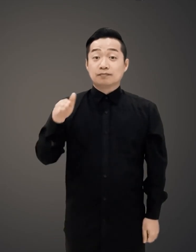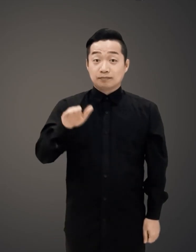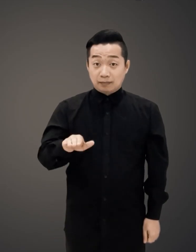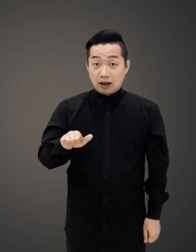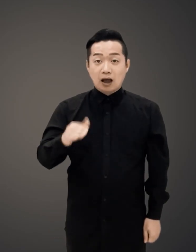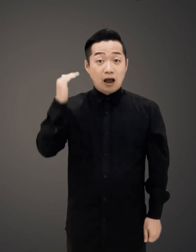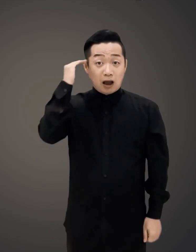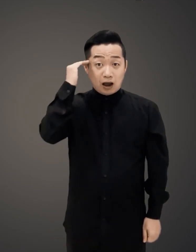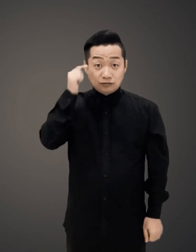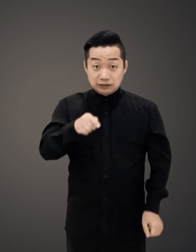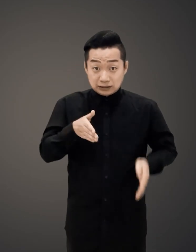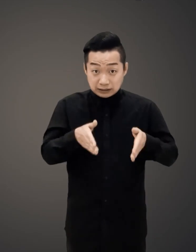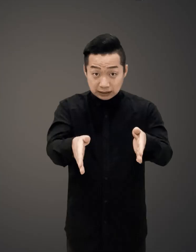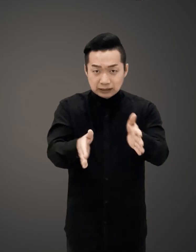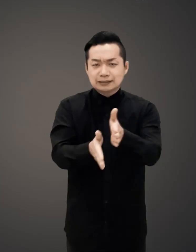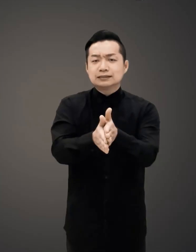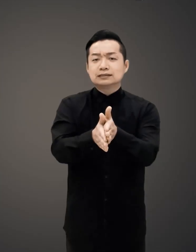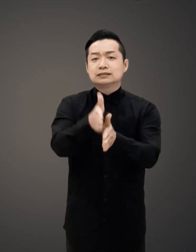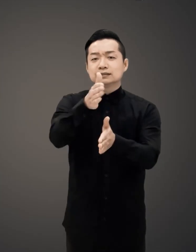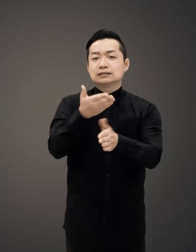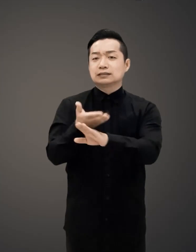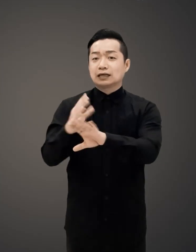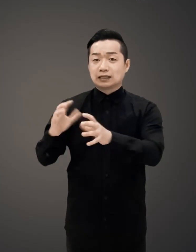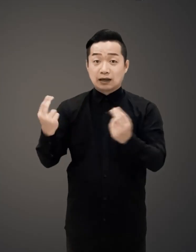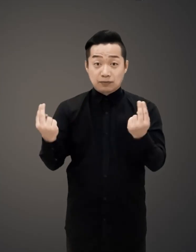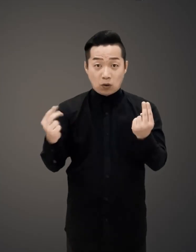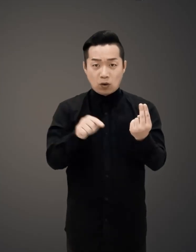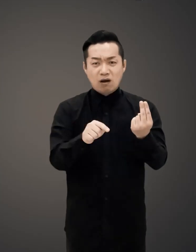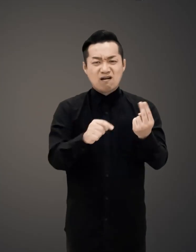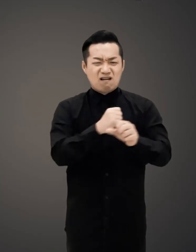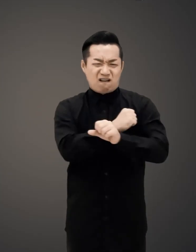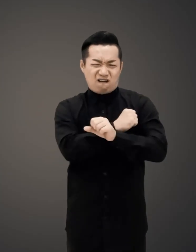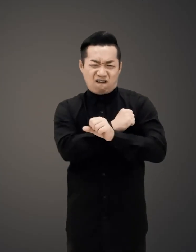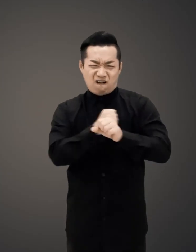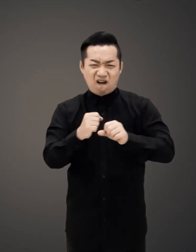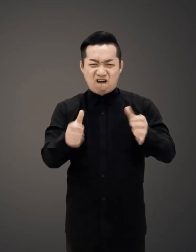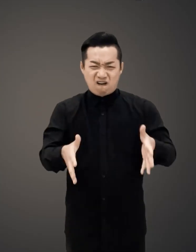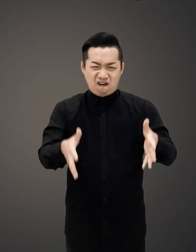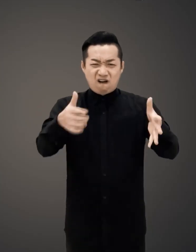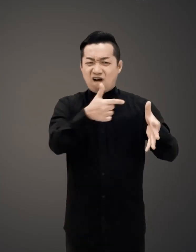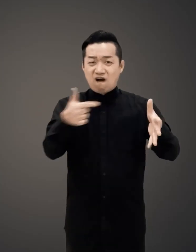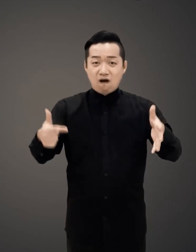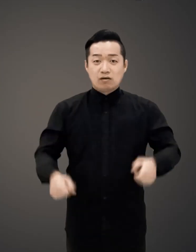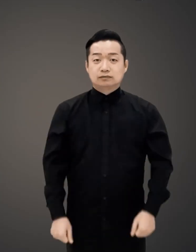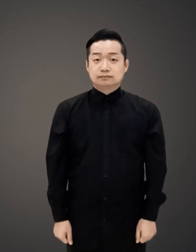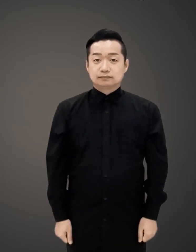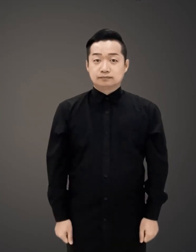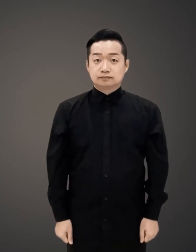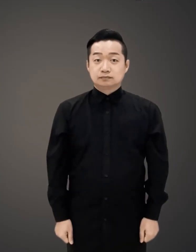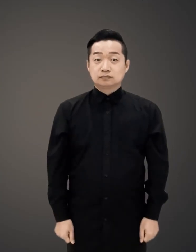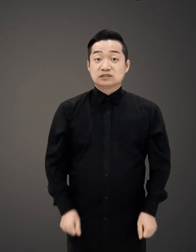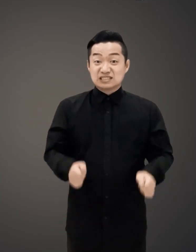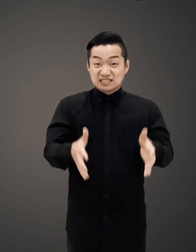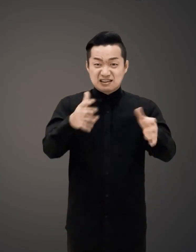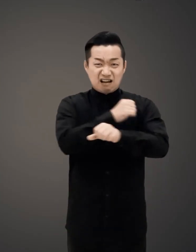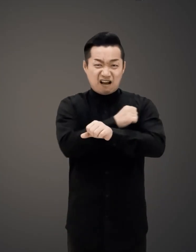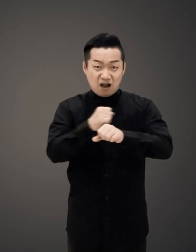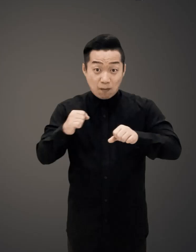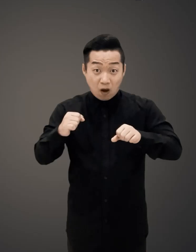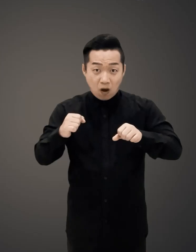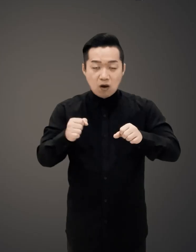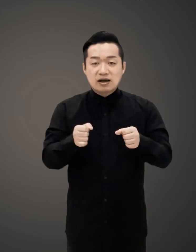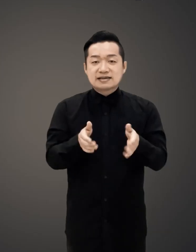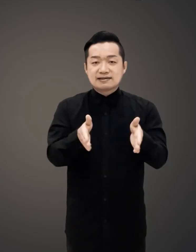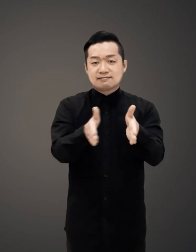하지만 우리나라 도로는 일단 도시 자체가 다른 나라의 도시에 비해서 도시의 규모가 매우 큽니다. 도시의 규모가 크다